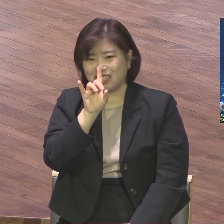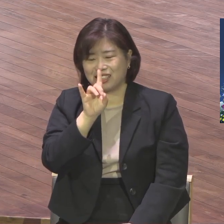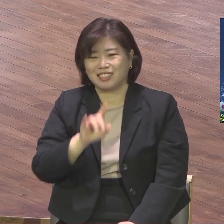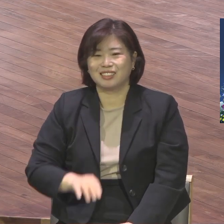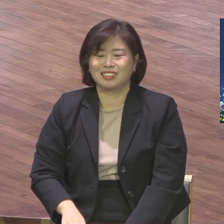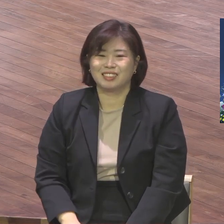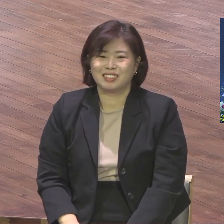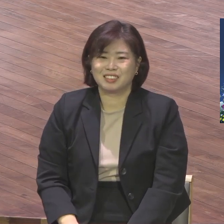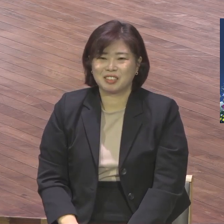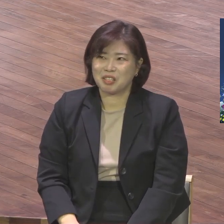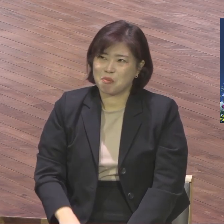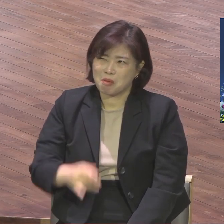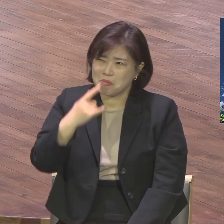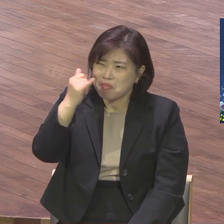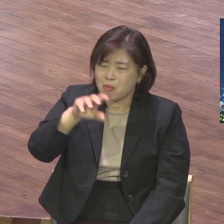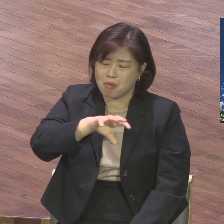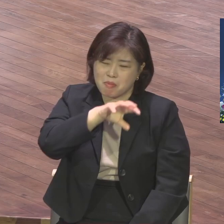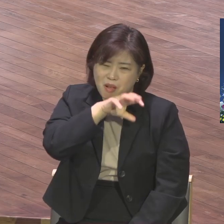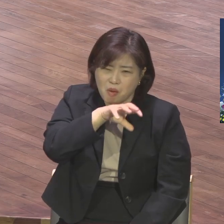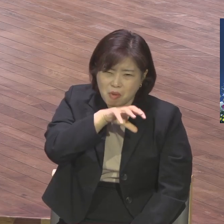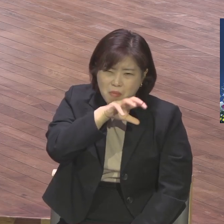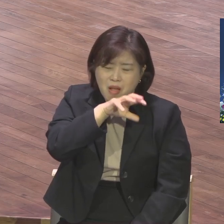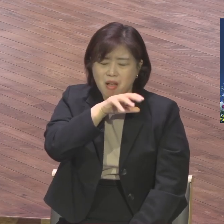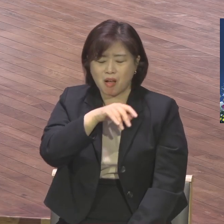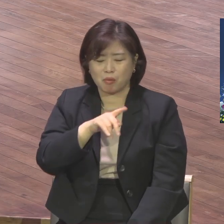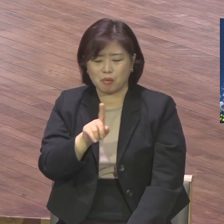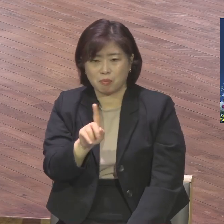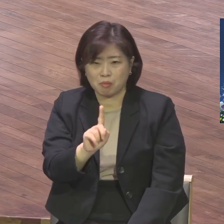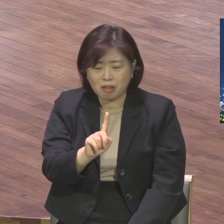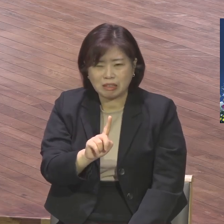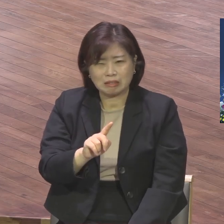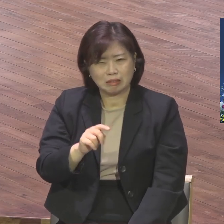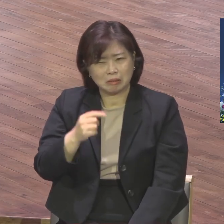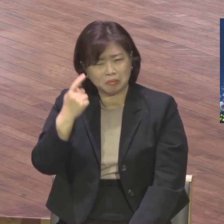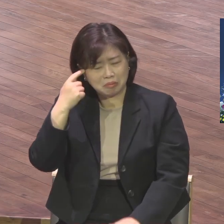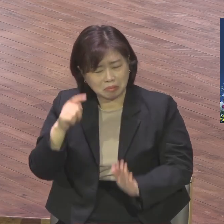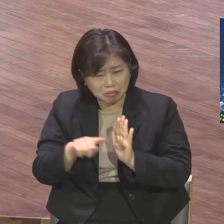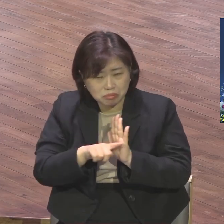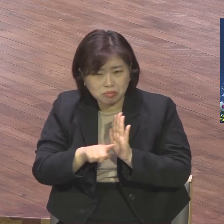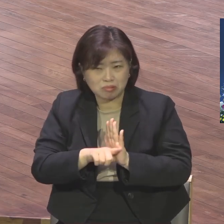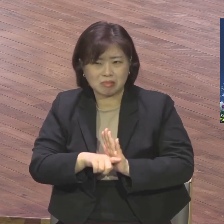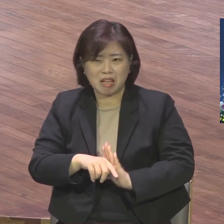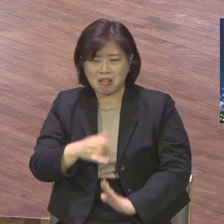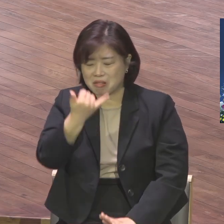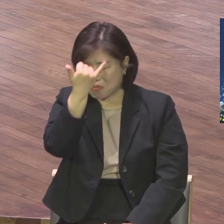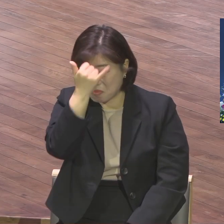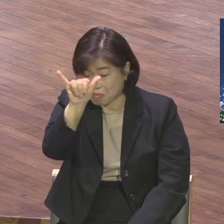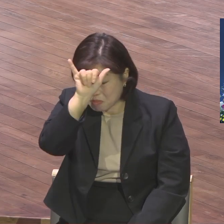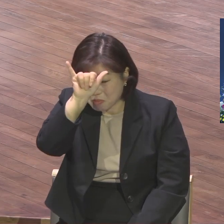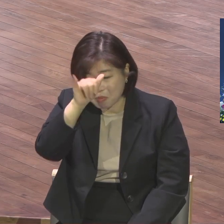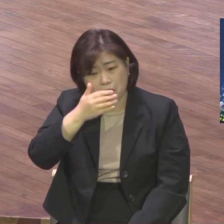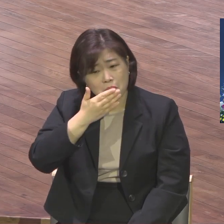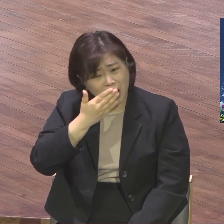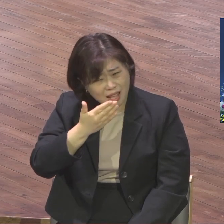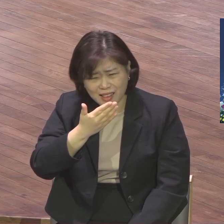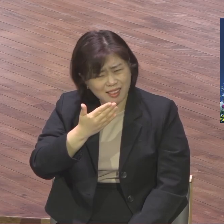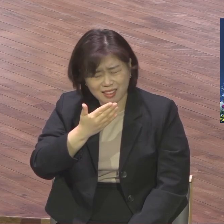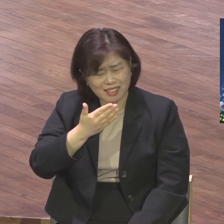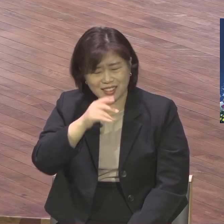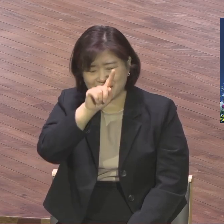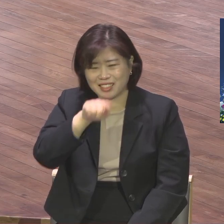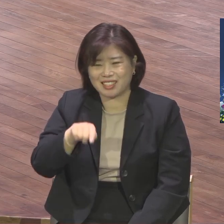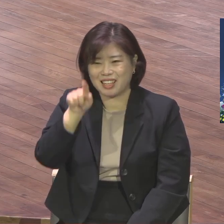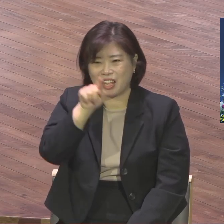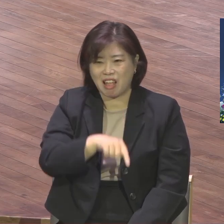불신하고 부모를 원망하고 부모에 대해서 그렇게 불효하면 절대로 그 사람 예배 하나님